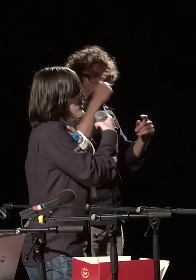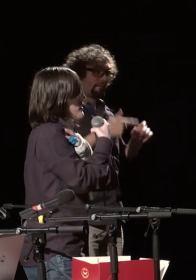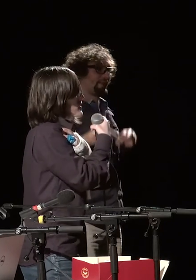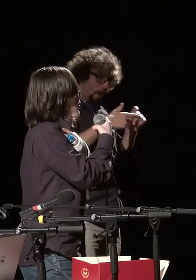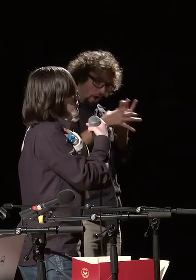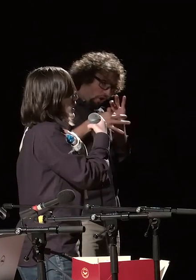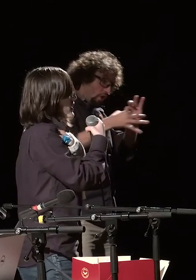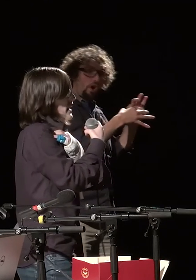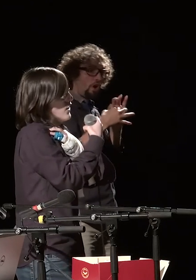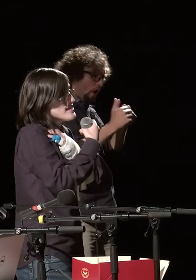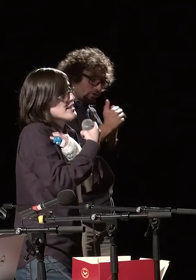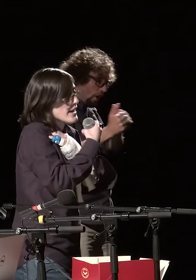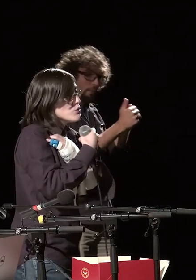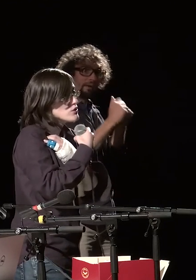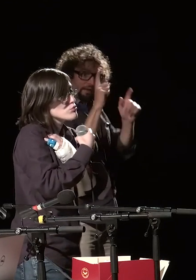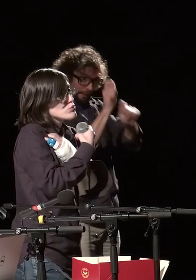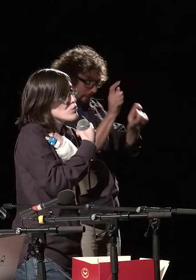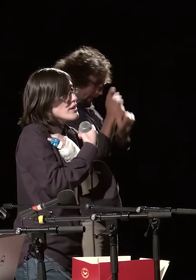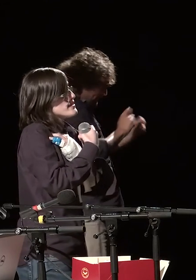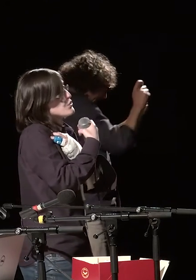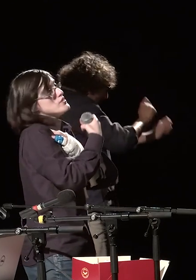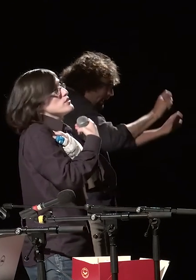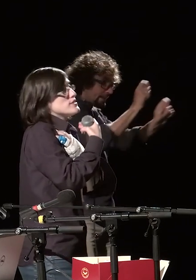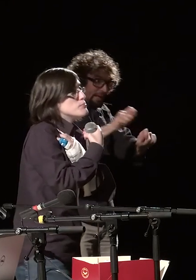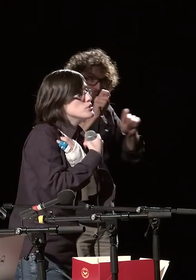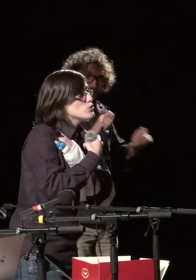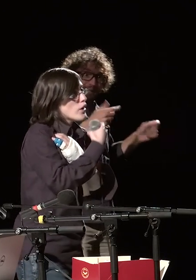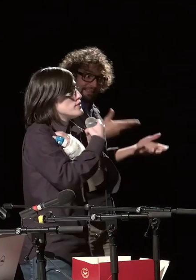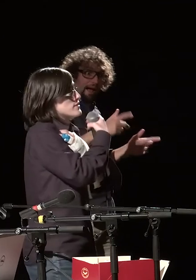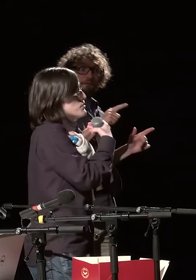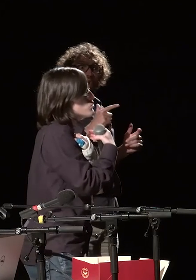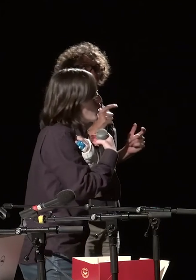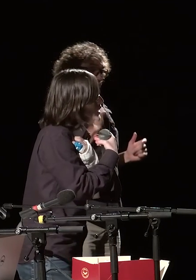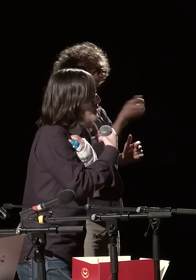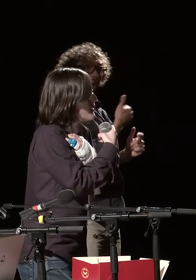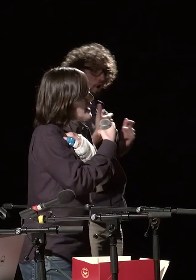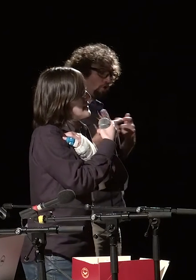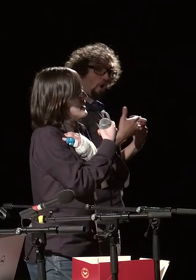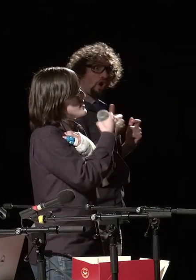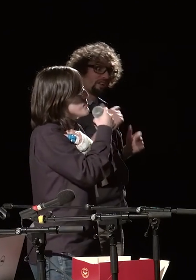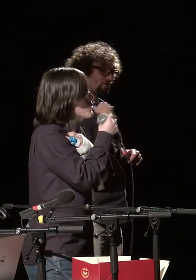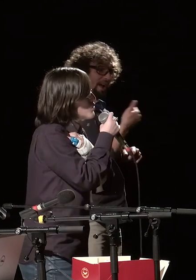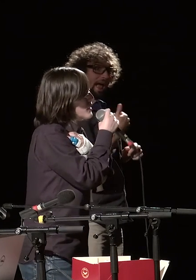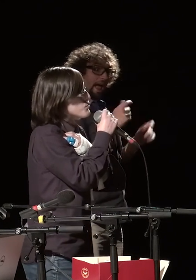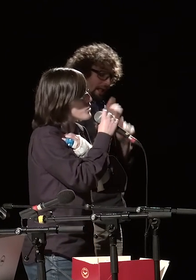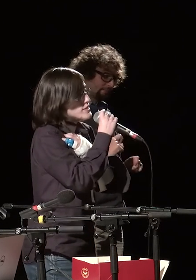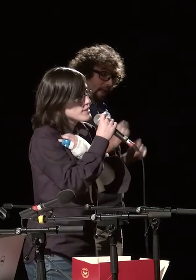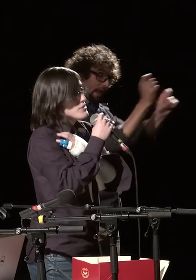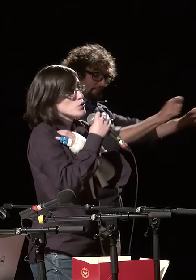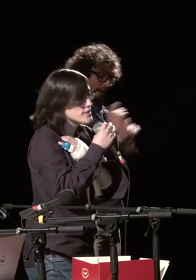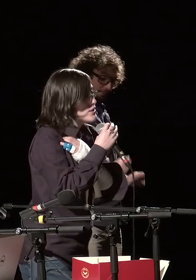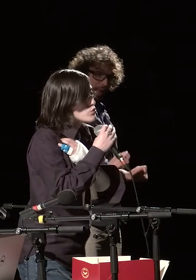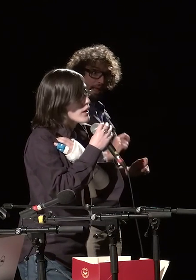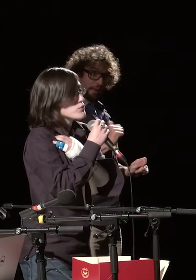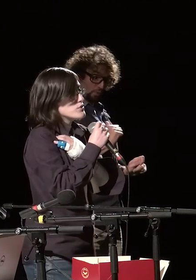se respecter les uns les autres pour arriver. Et en fait, c'est la régulation de soi et c'est aussi une discipline du corps et une discipline de soi. C'est une discipline de soi qui est plus proche de la